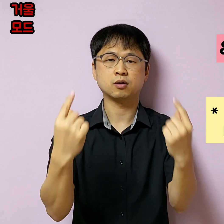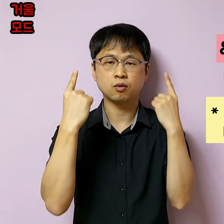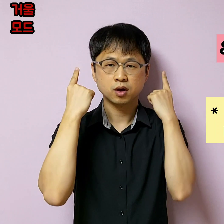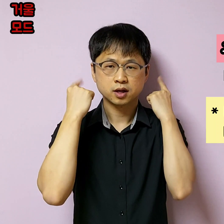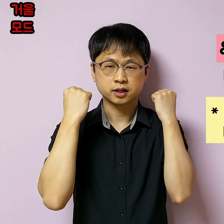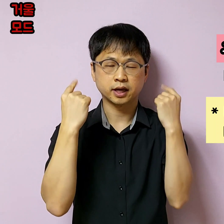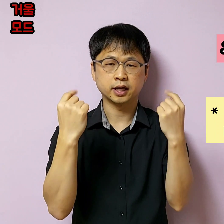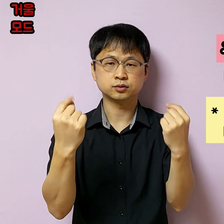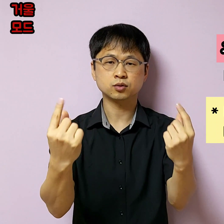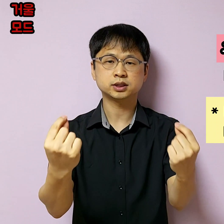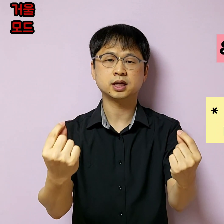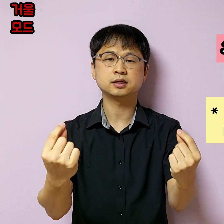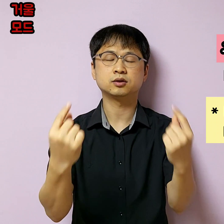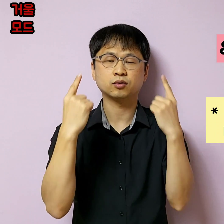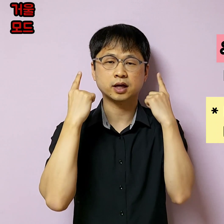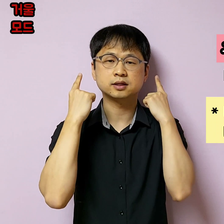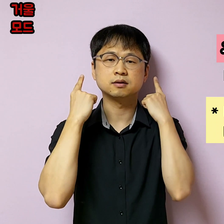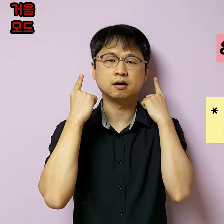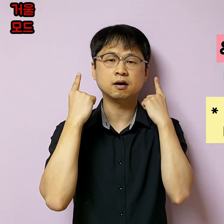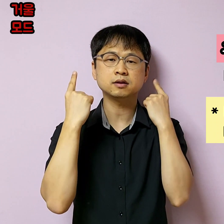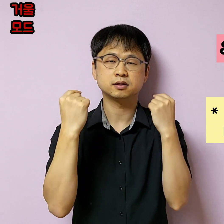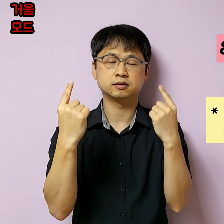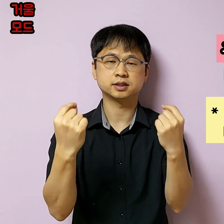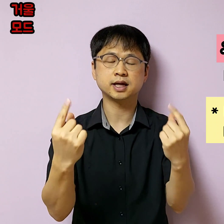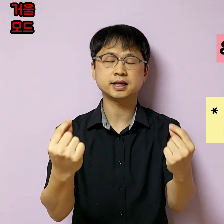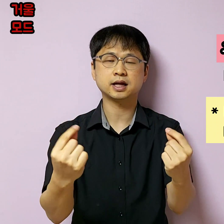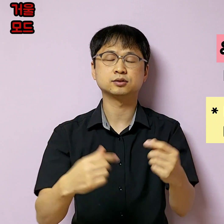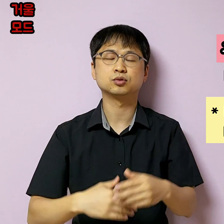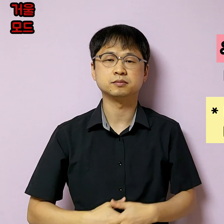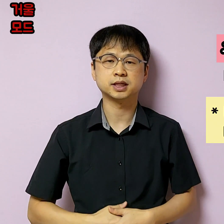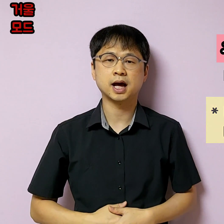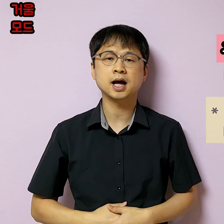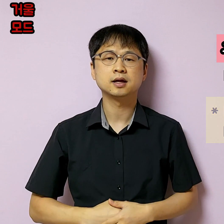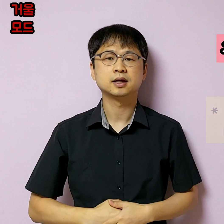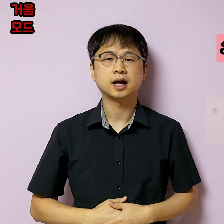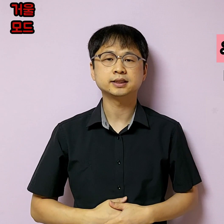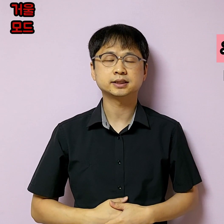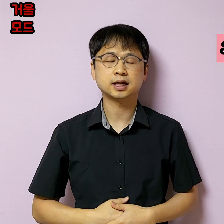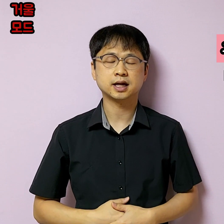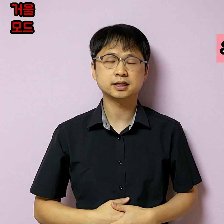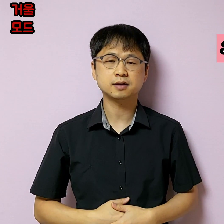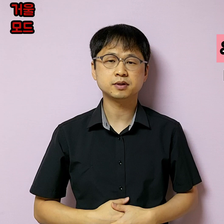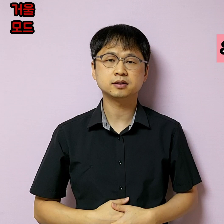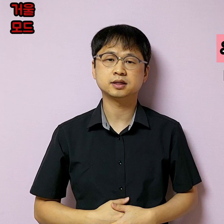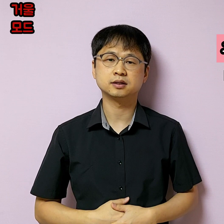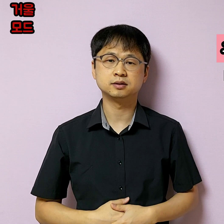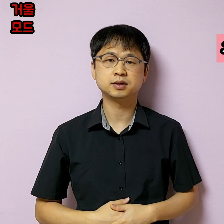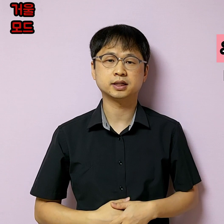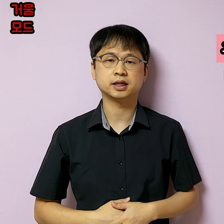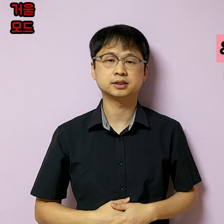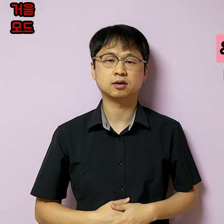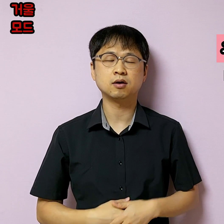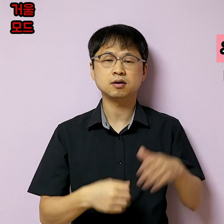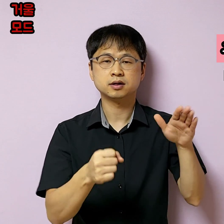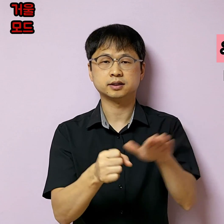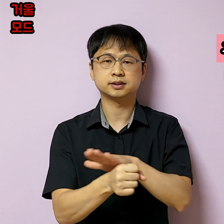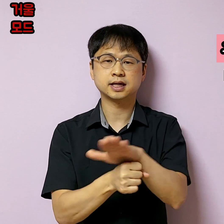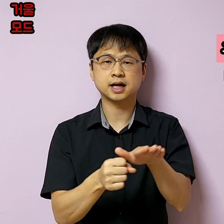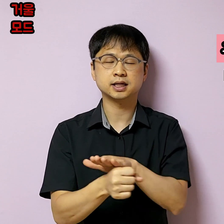같고 계속 시간이 흘러도 같은 것 여전하다라는 수어입니다. 아직 사랑한다면 이라는 의미가 되겠죠. 그래서